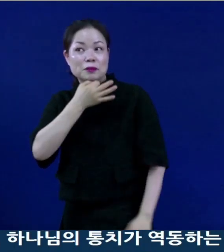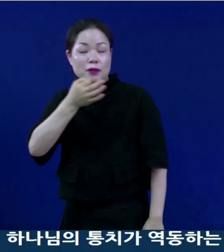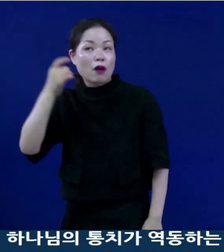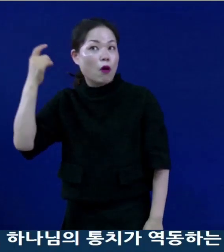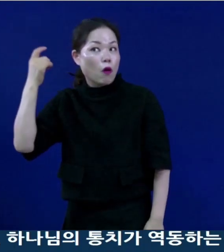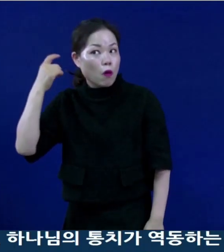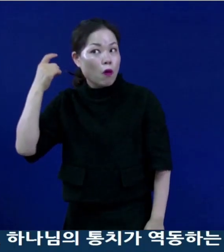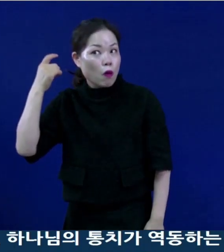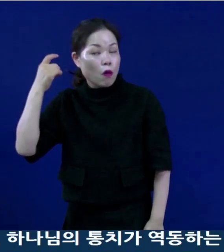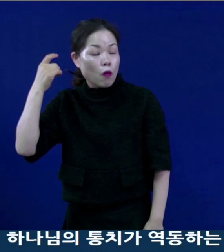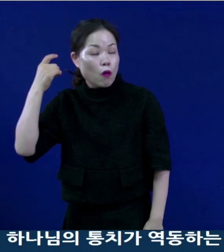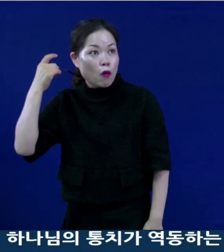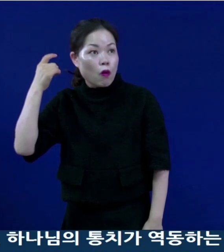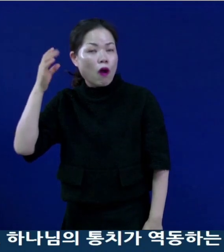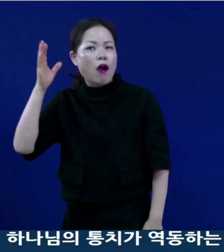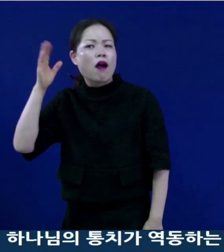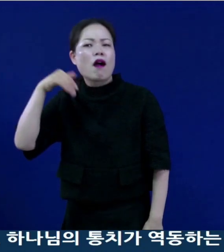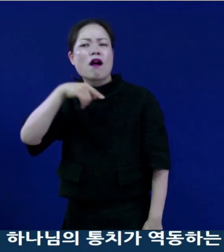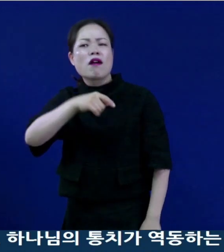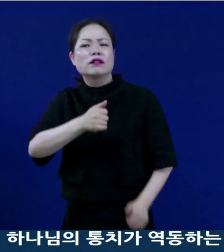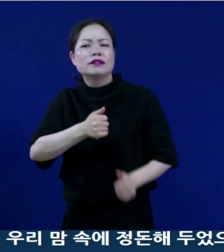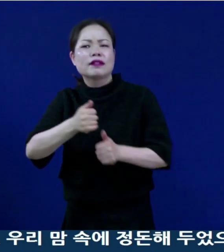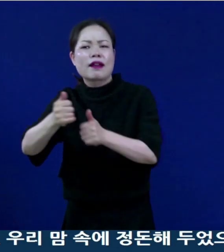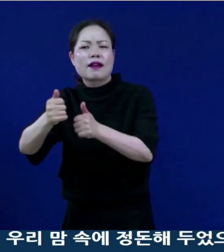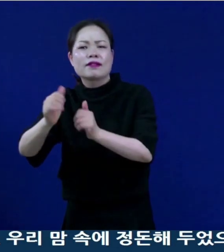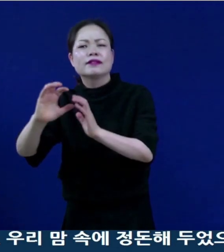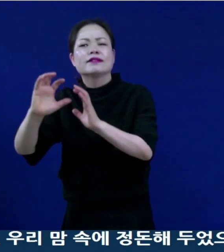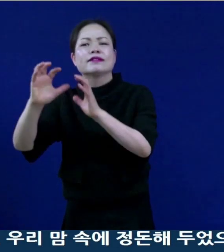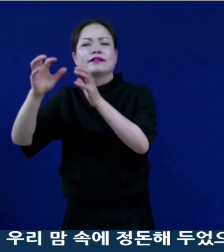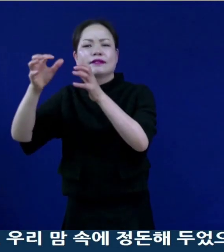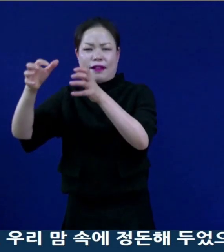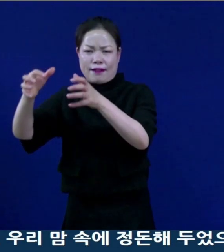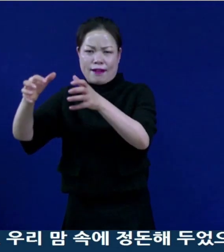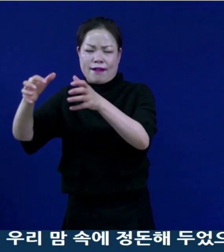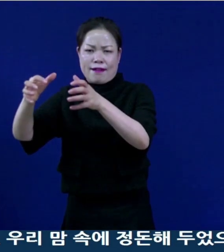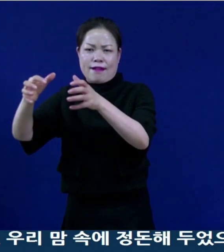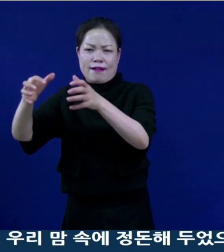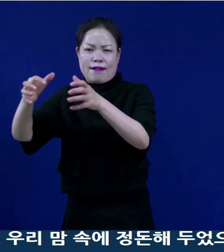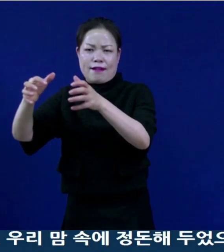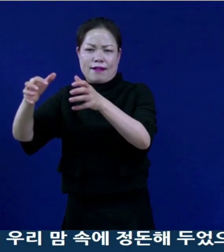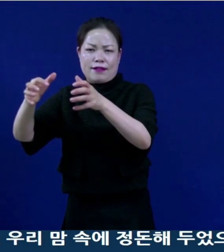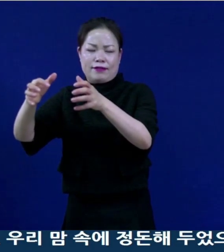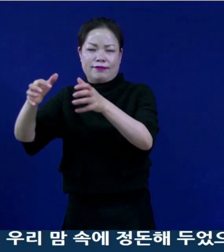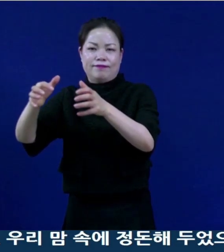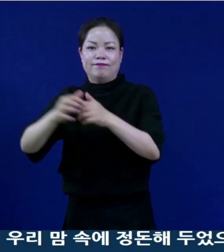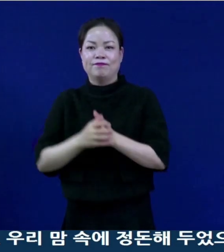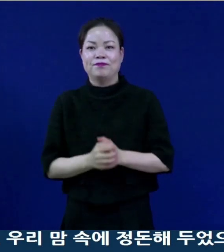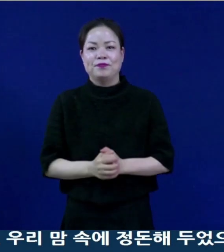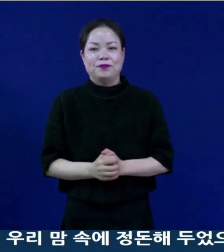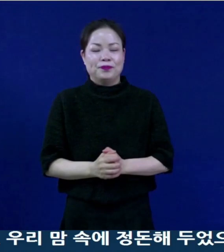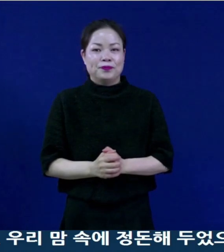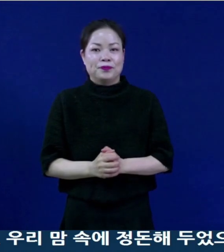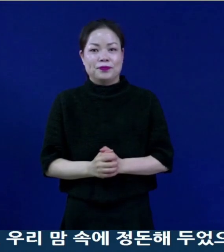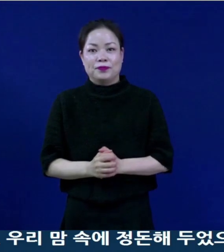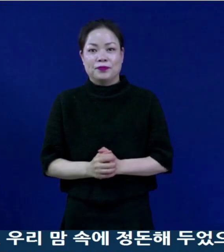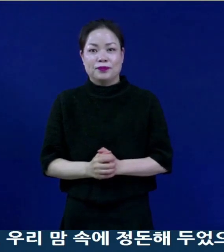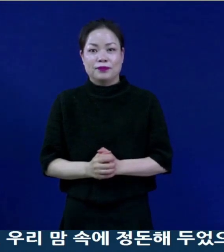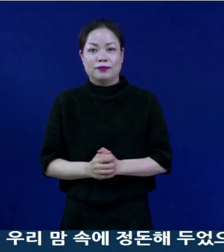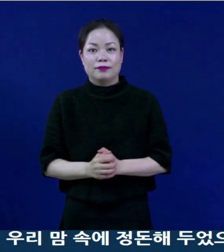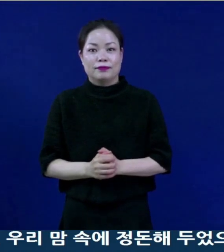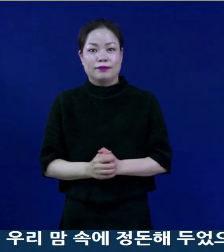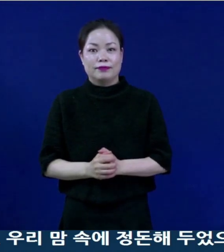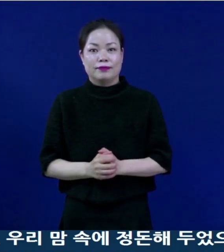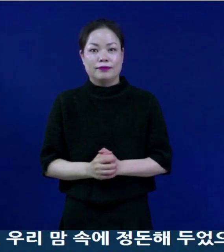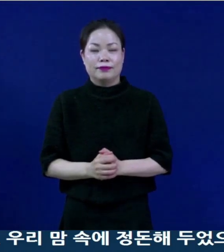듣고 그 음성을 따라가는 그런 나라라고 얘기해 주고 있는 겁니다.